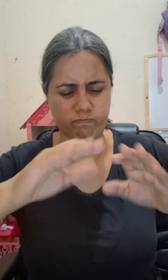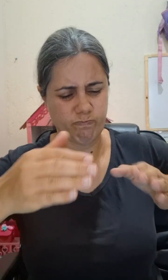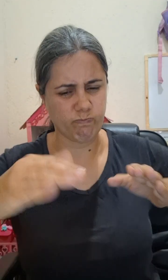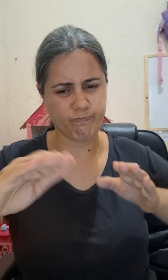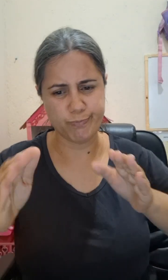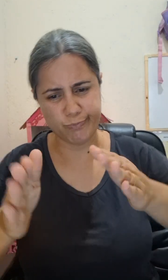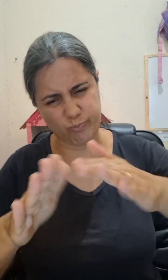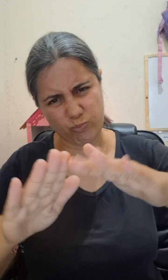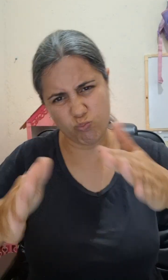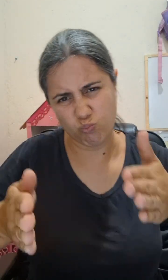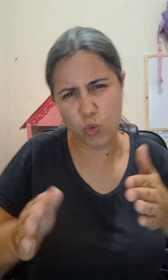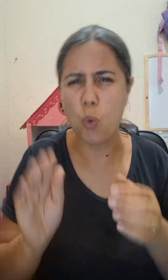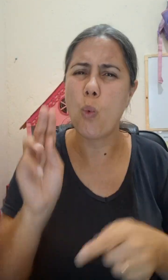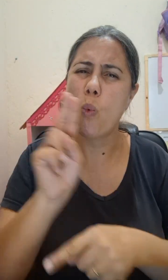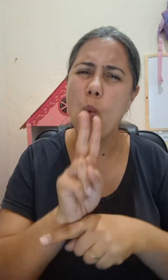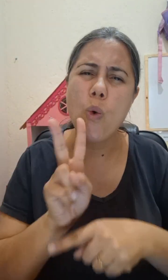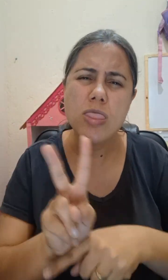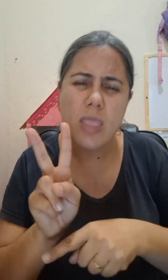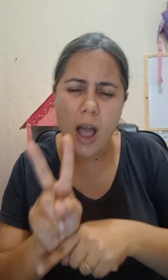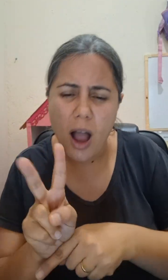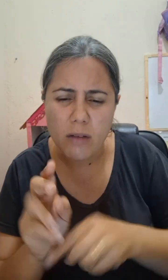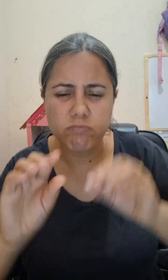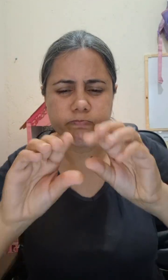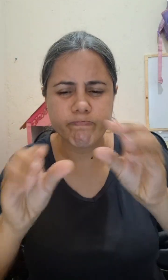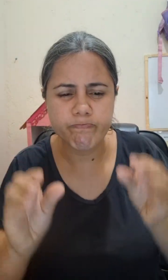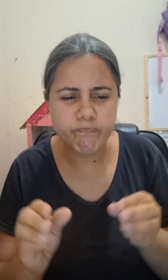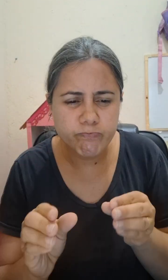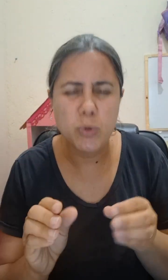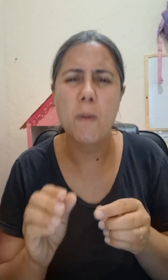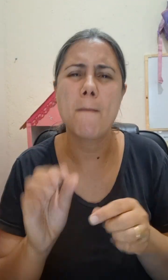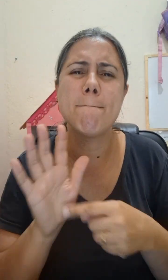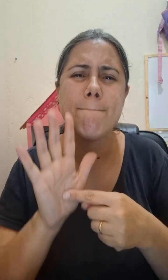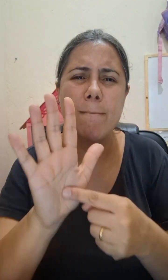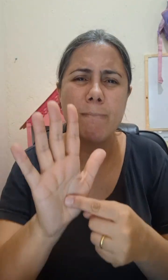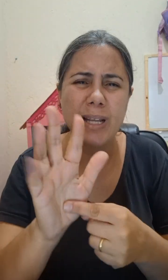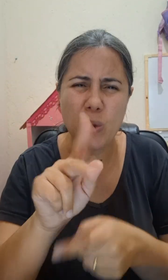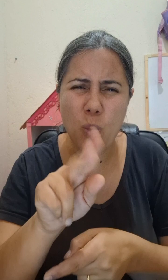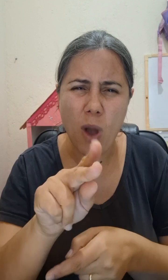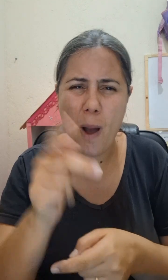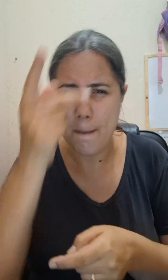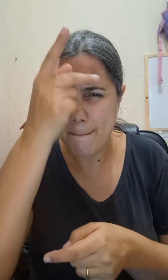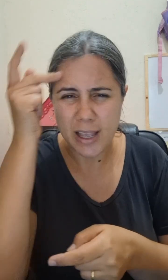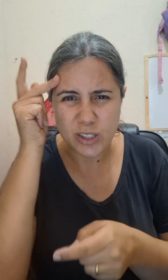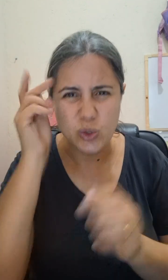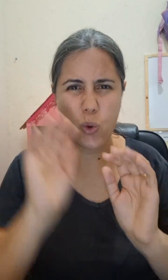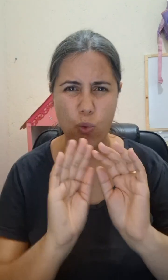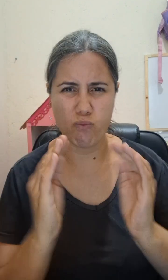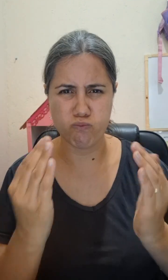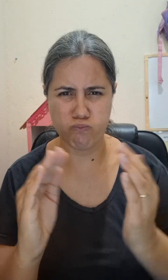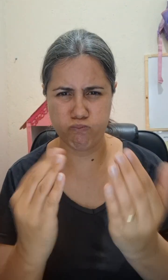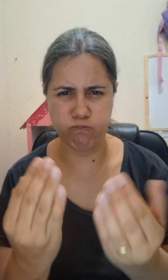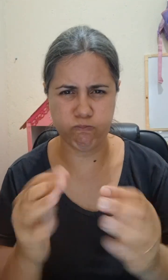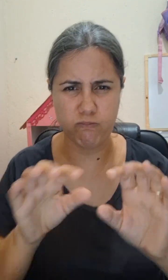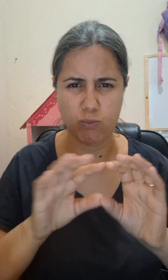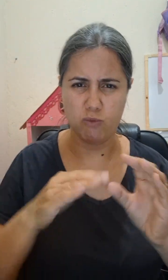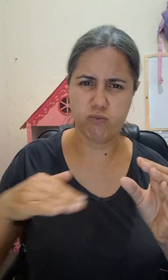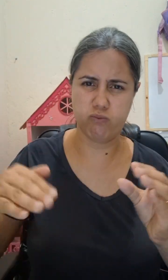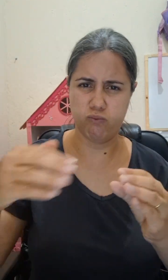Deus, depois, manipulou o barro com cuidado, igual